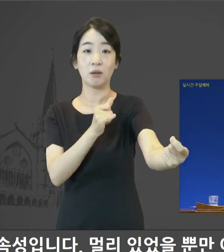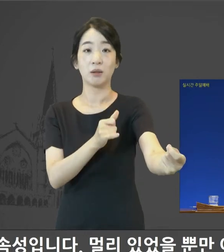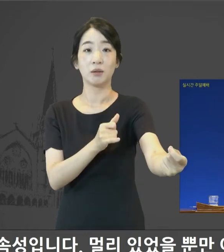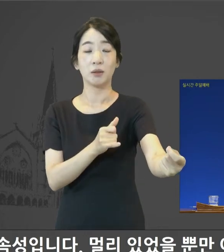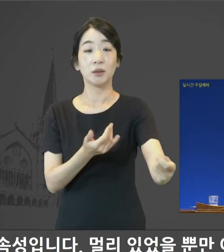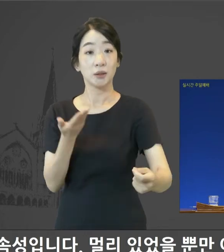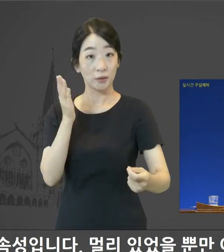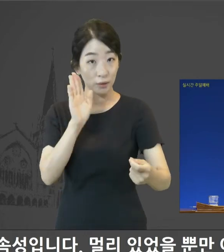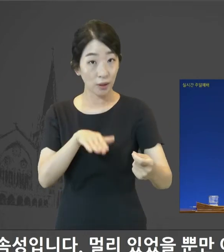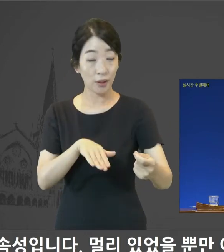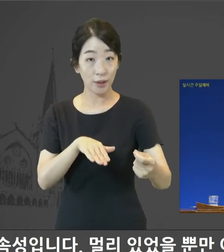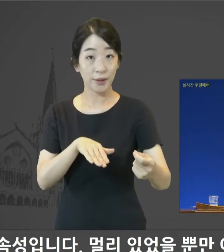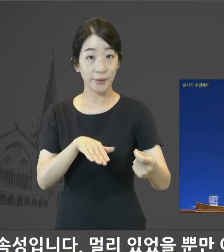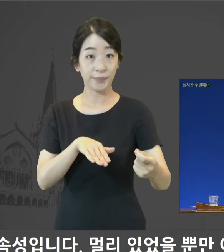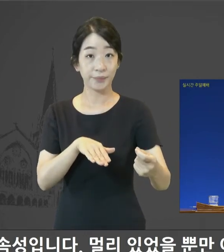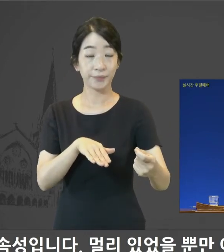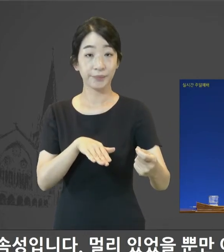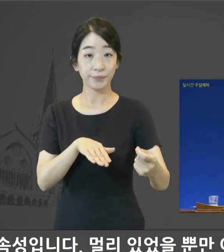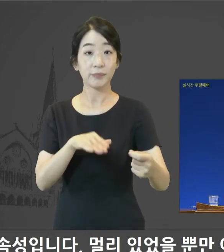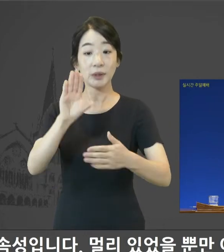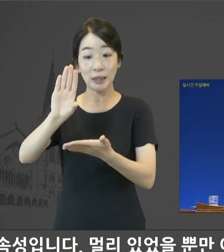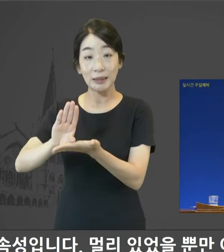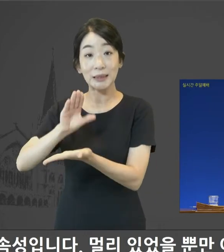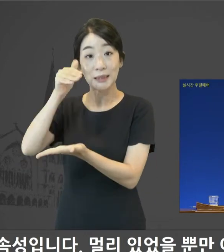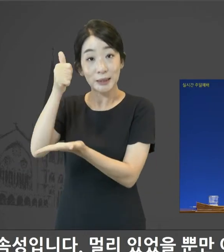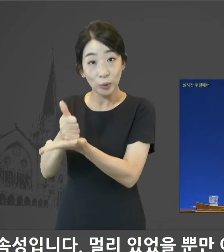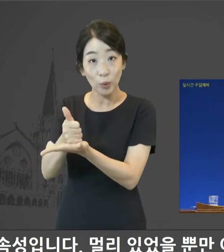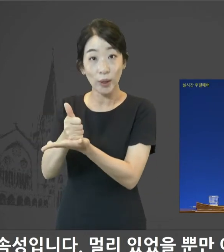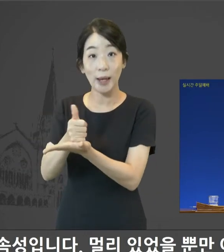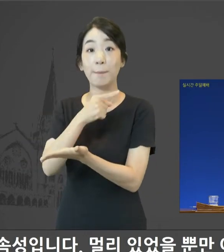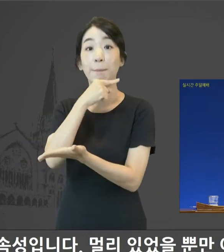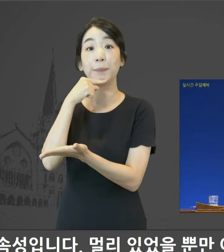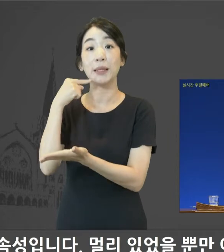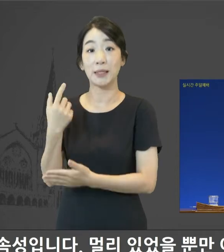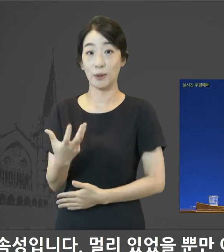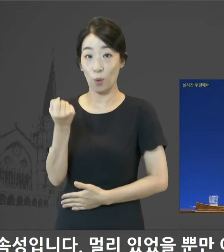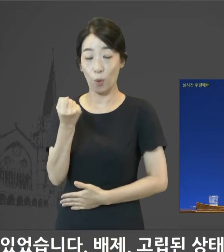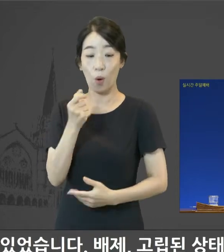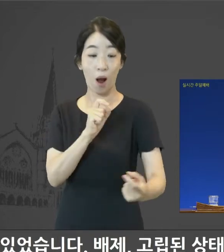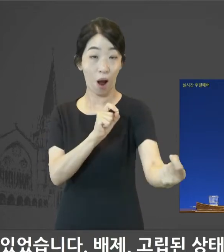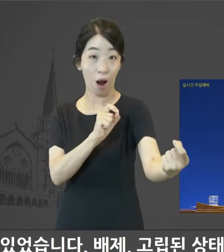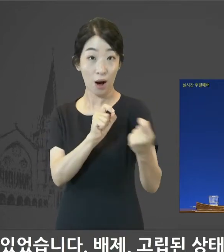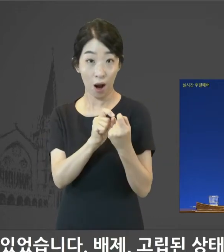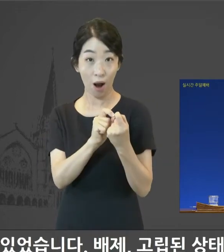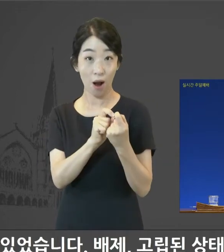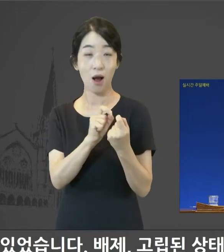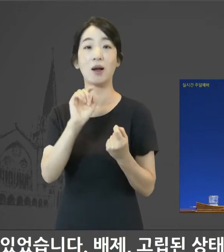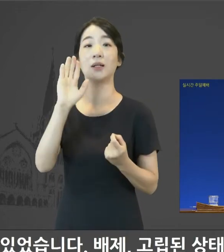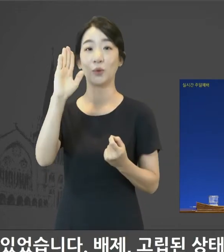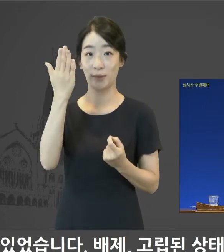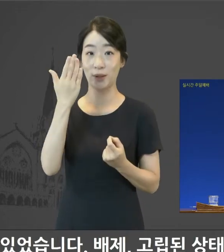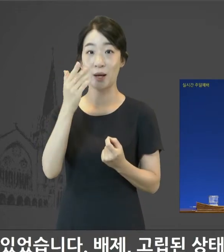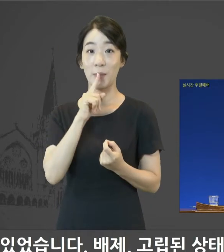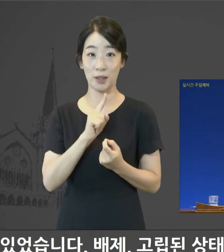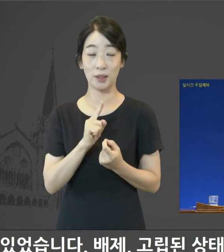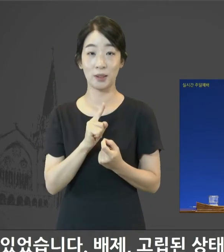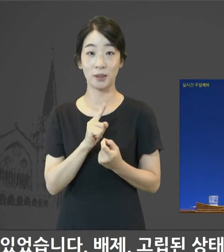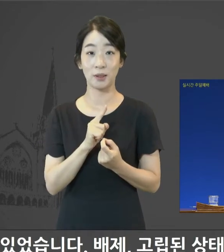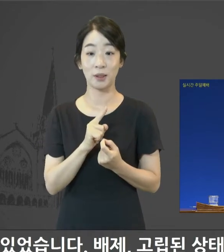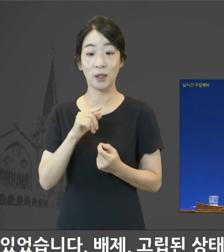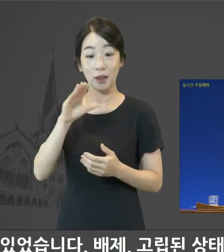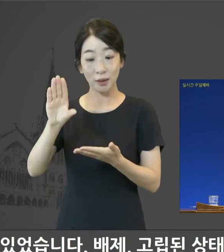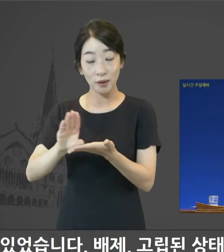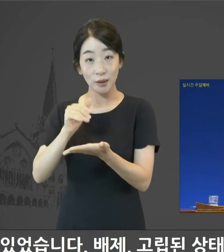이런 상태에서 그리스도의 피로 가까워졌다. 그리스도의 피를